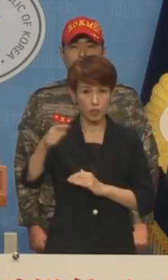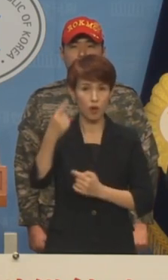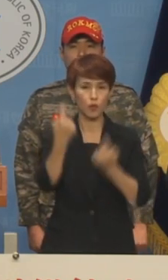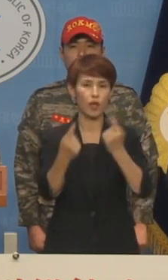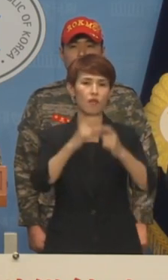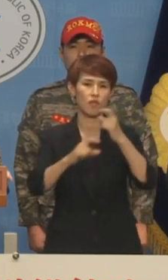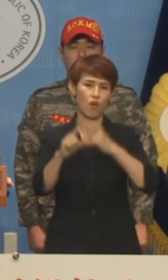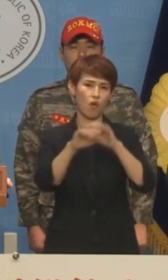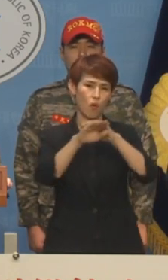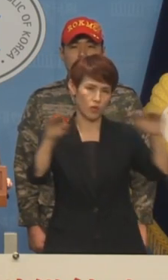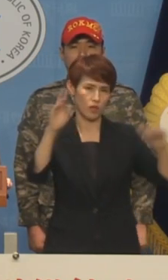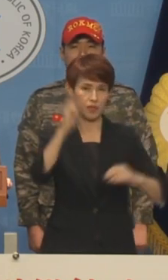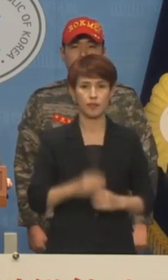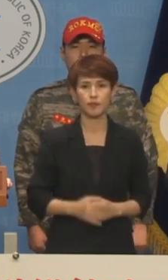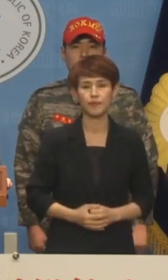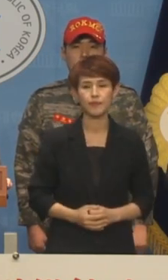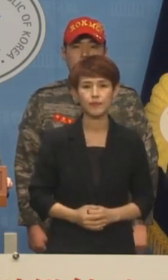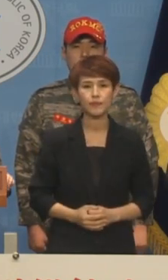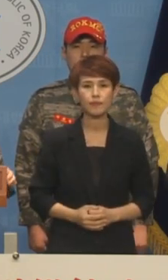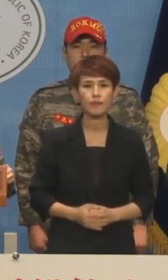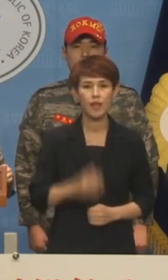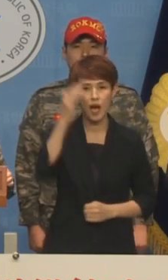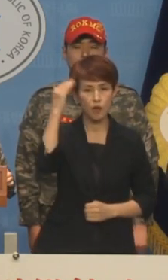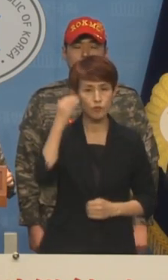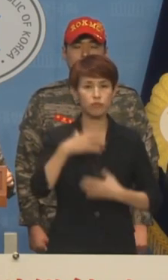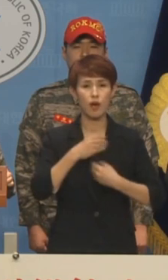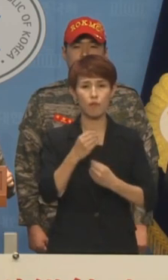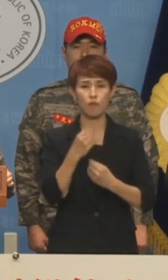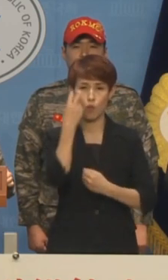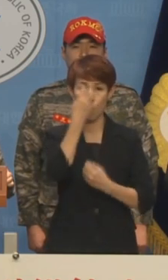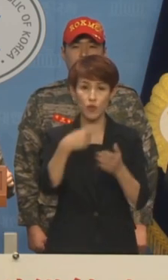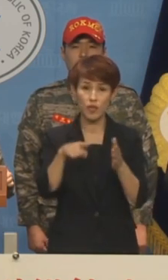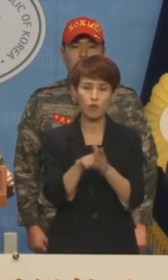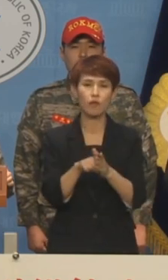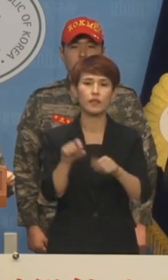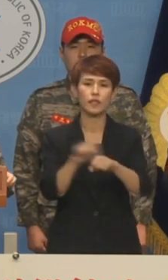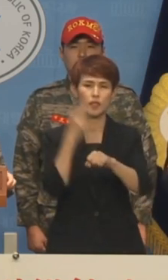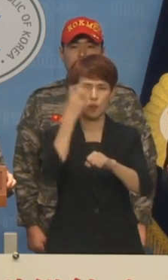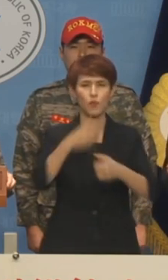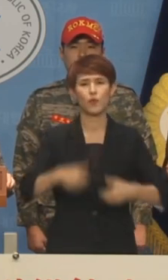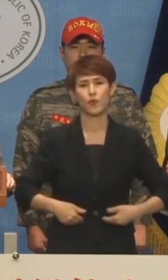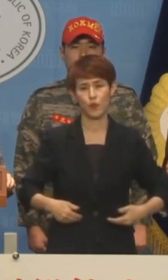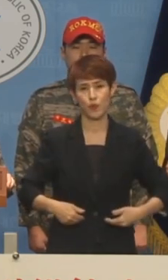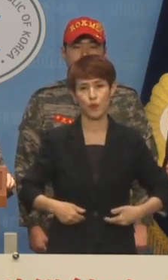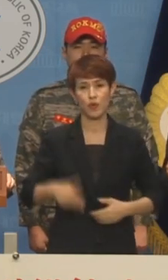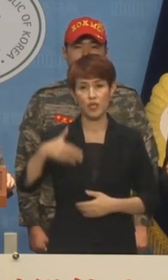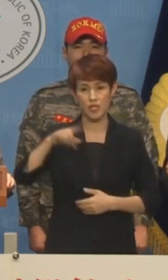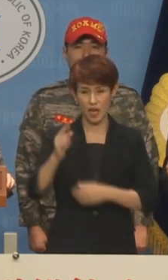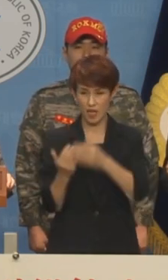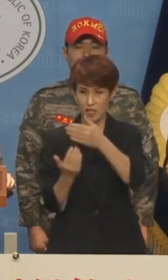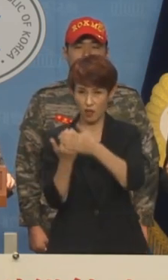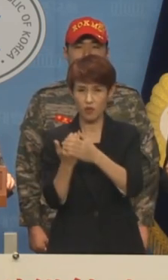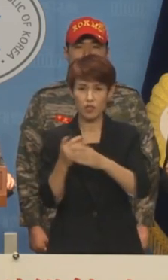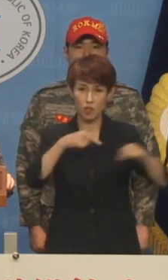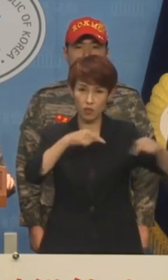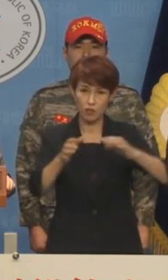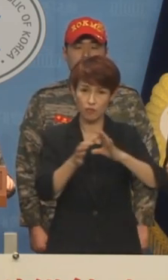것입니다. 4. 대한민국의 안보와 정의를 바로 세우기 위해서도 특검이 필요합니다. 최혜병 사건은 정치적 사안이